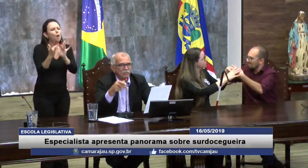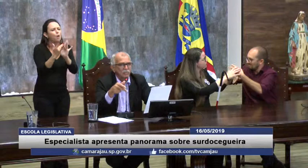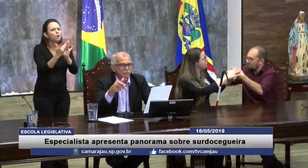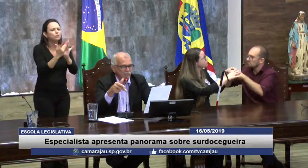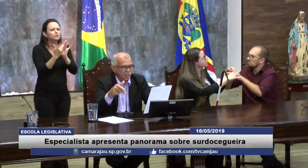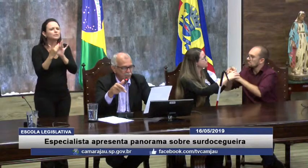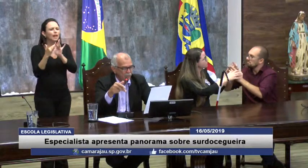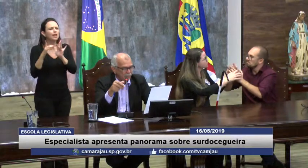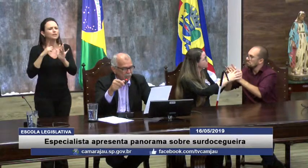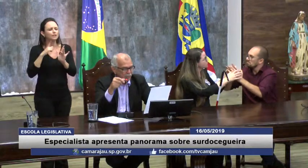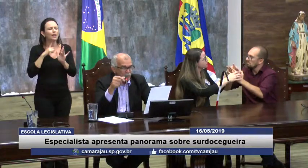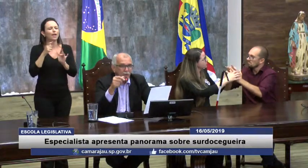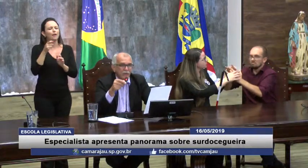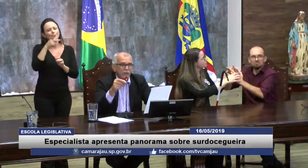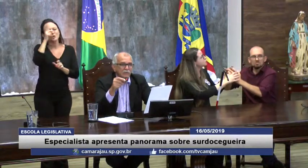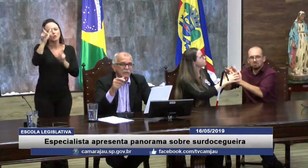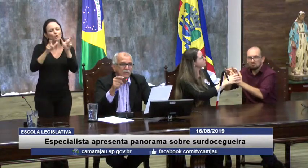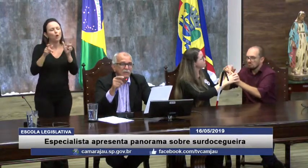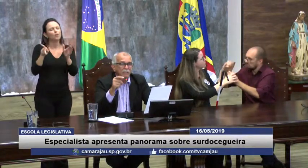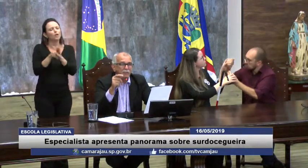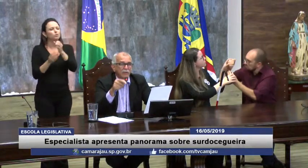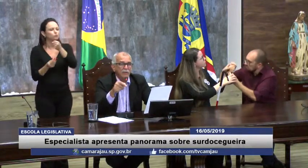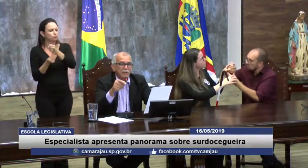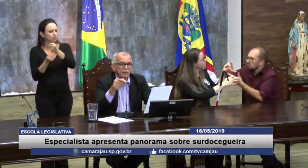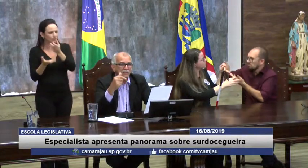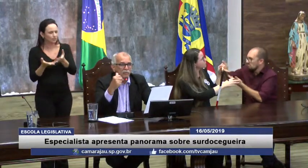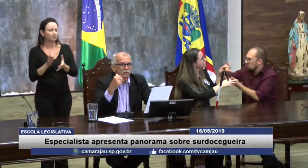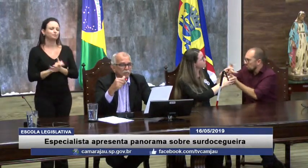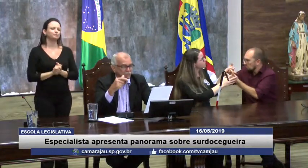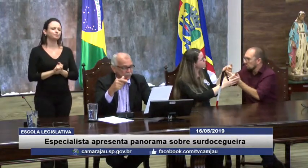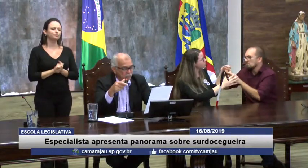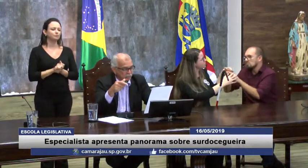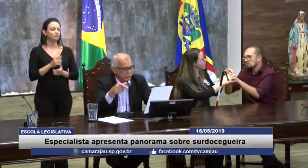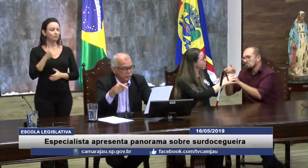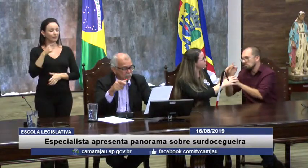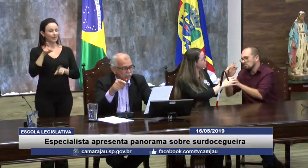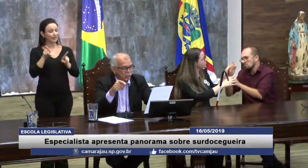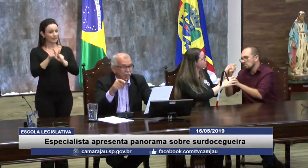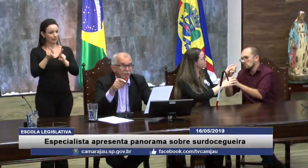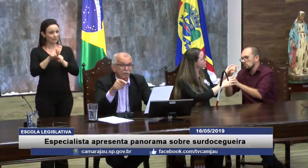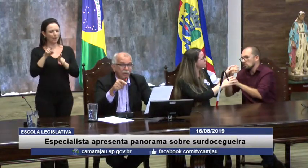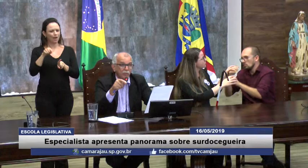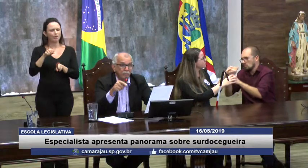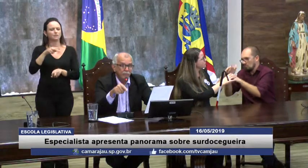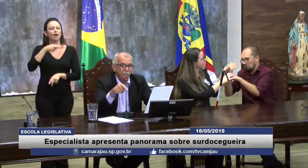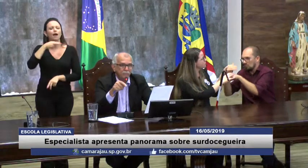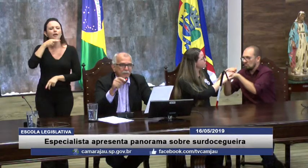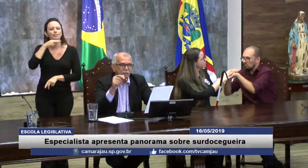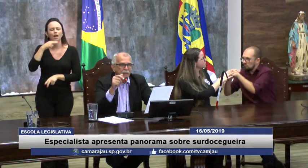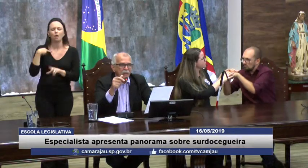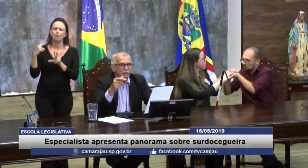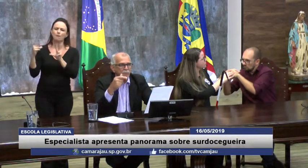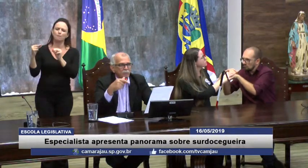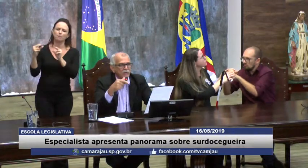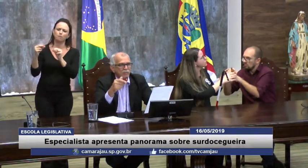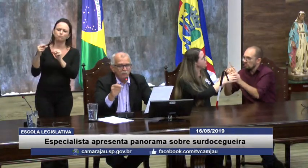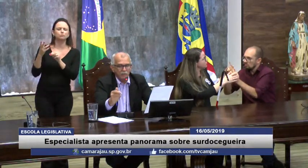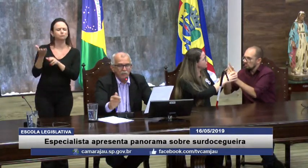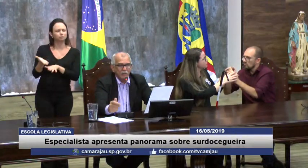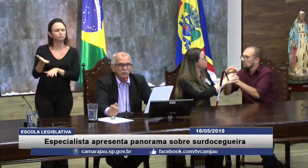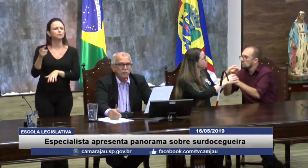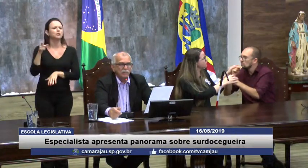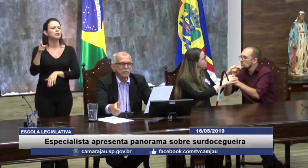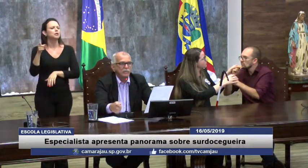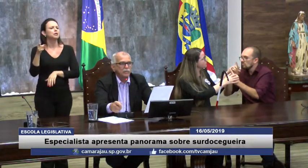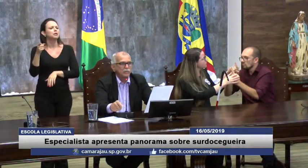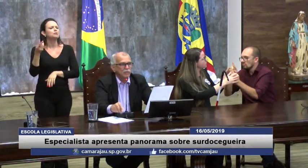da associação. Quero dizer também que nessa conversa que eu tive com o André Rolim, ele me passou que